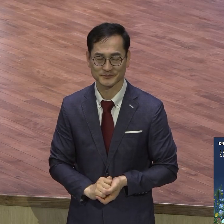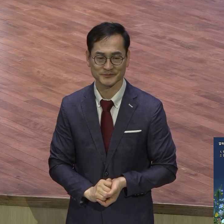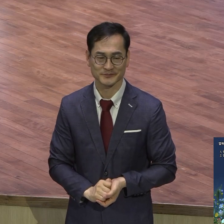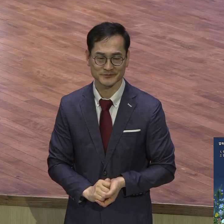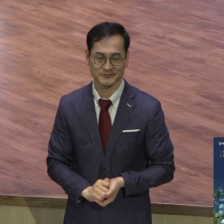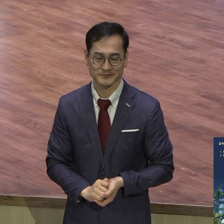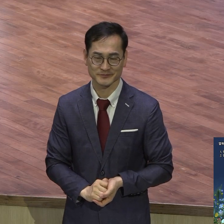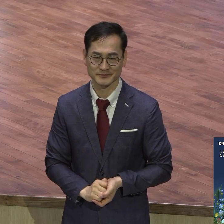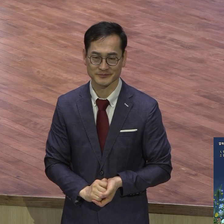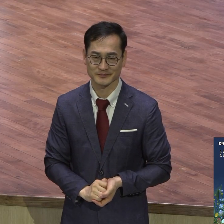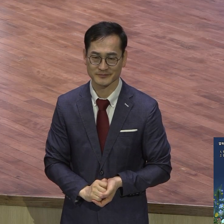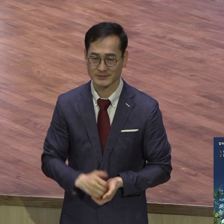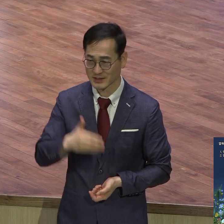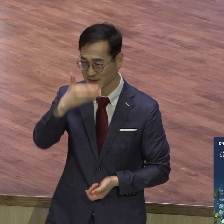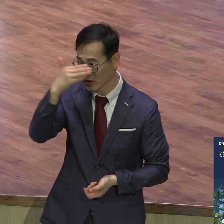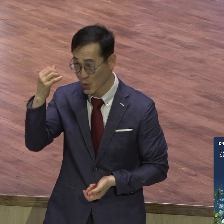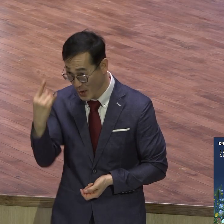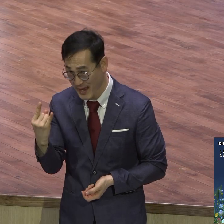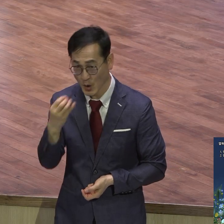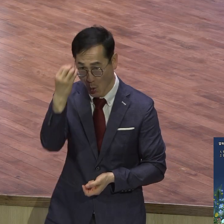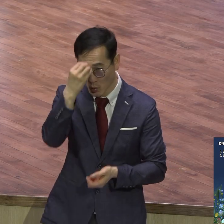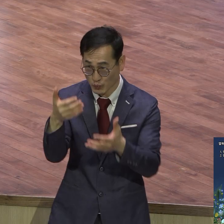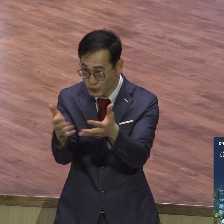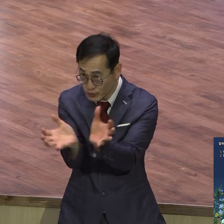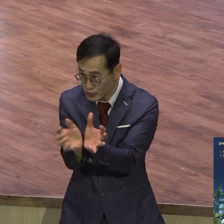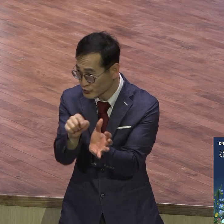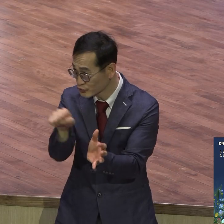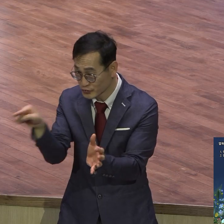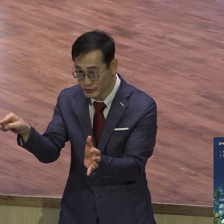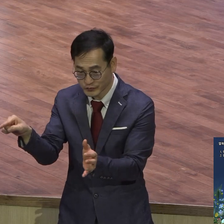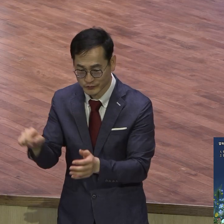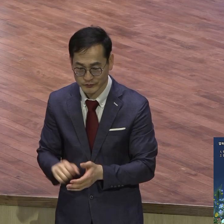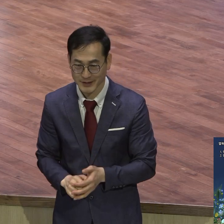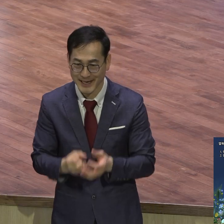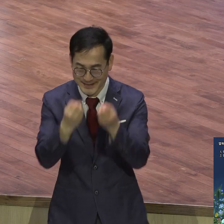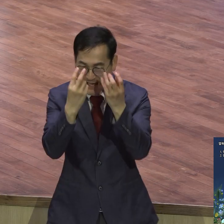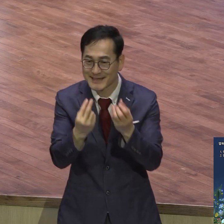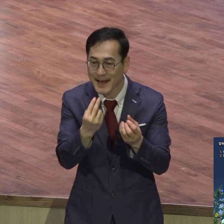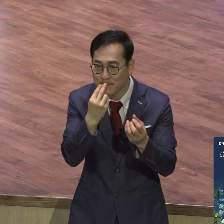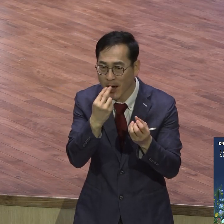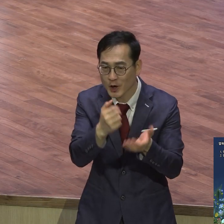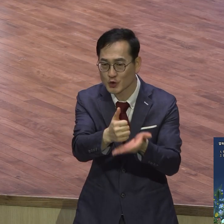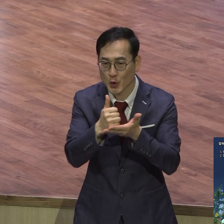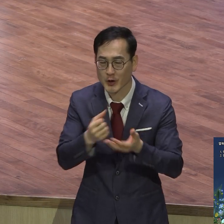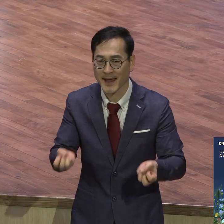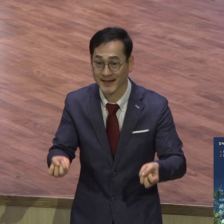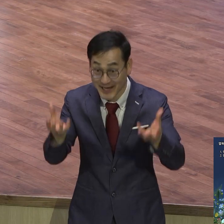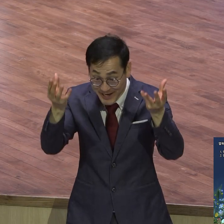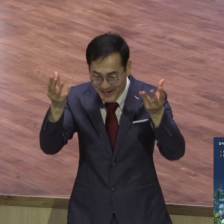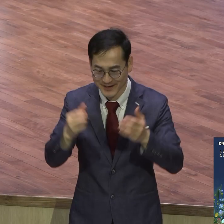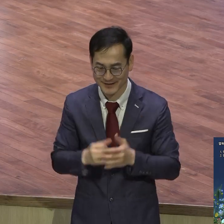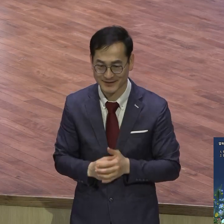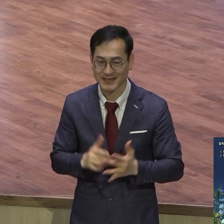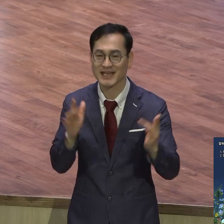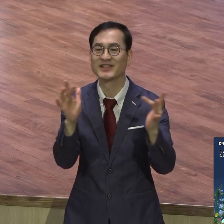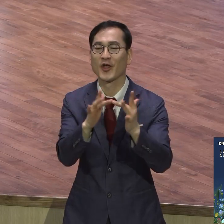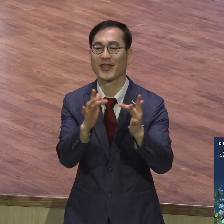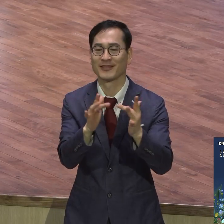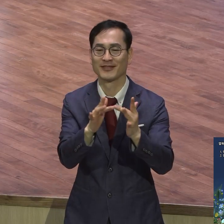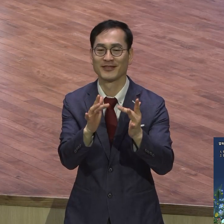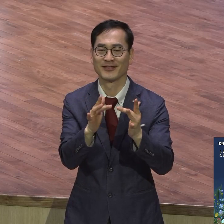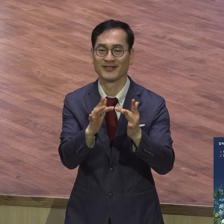청년회와 고등부 보니까 생명 새생명 초청 캠프를 온라인으로